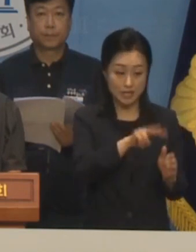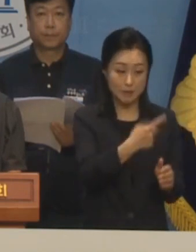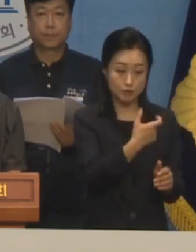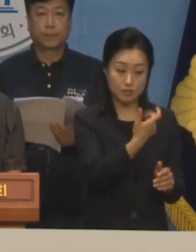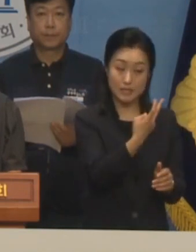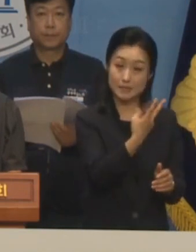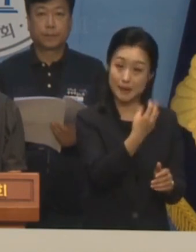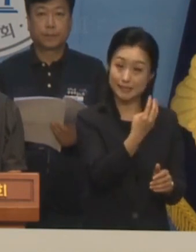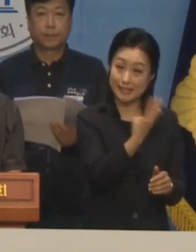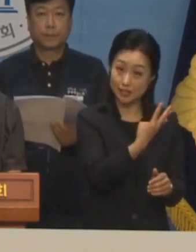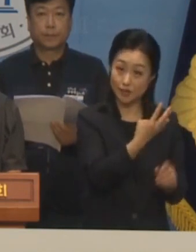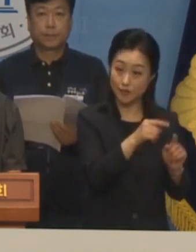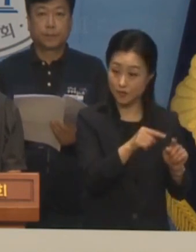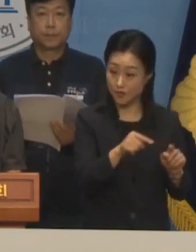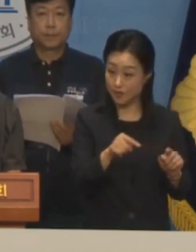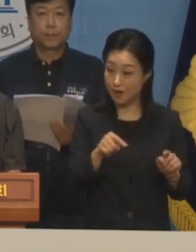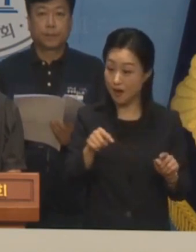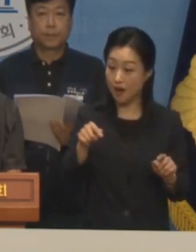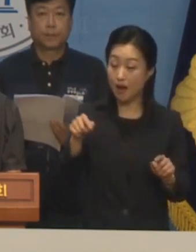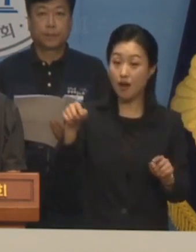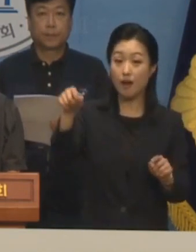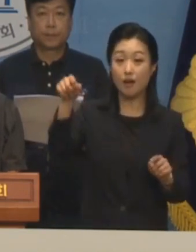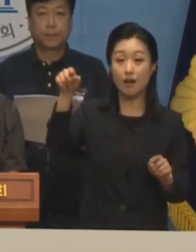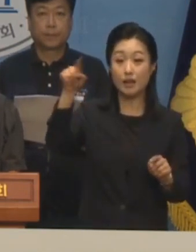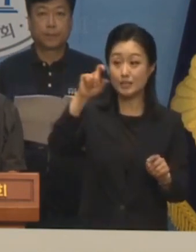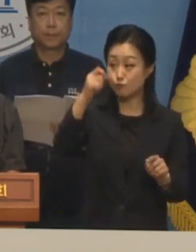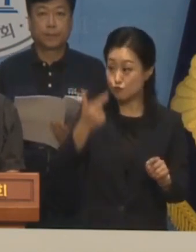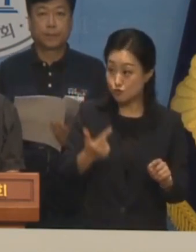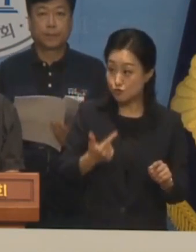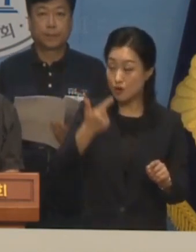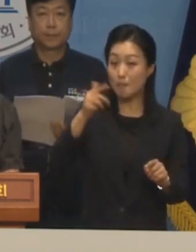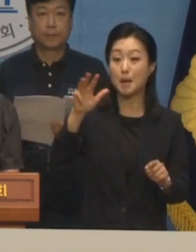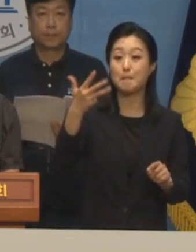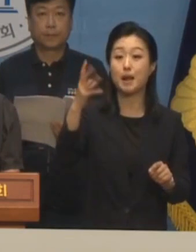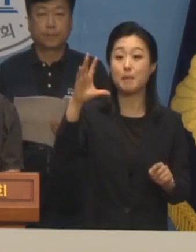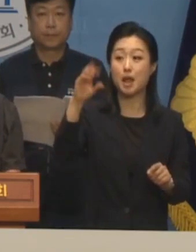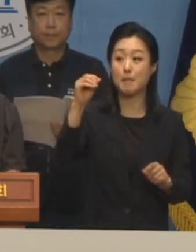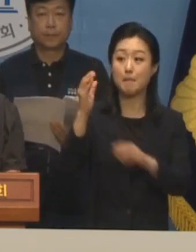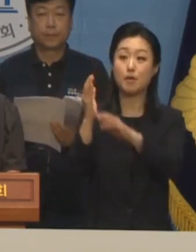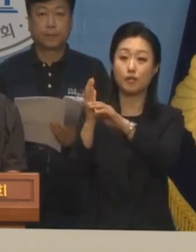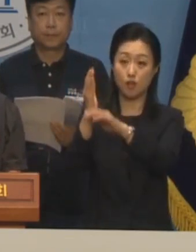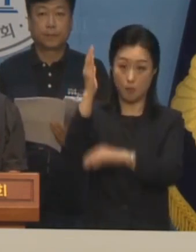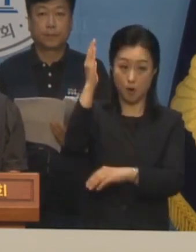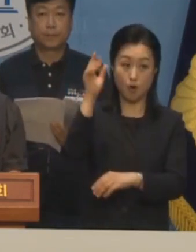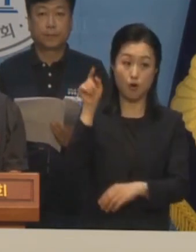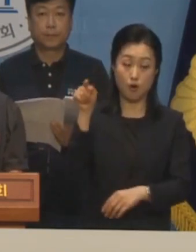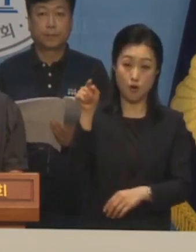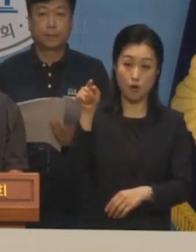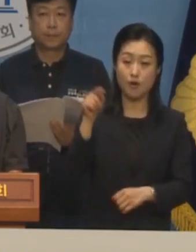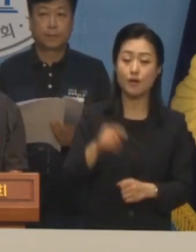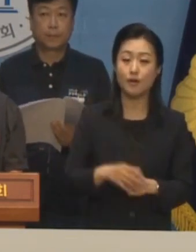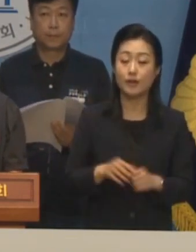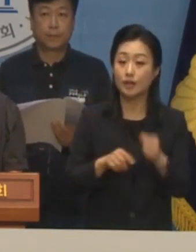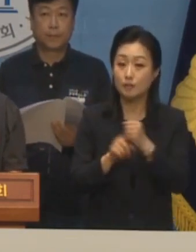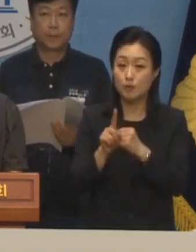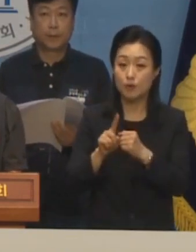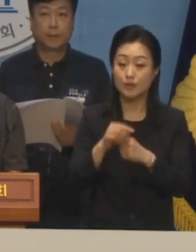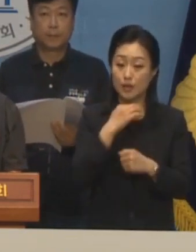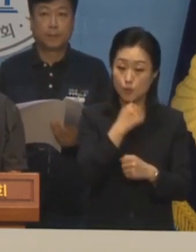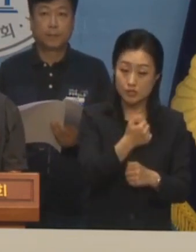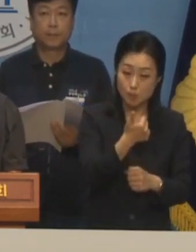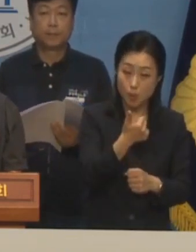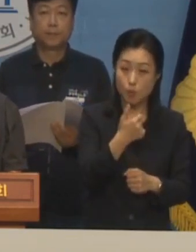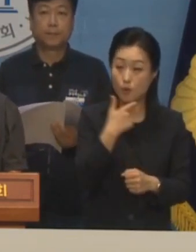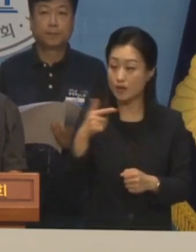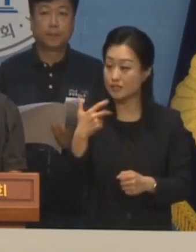262만 4천 명에서 매년 늘어나 16년 만에 800만 명을 넘어선 것입니다. 이는 55에서